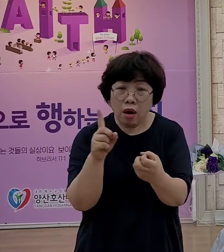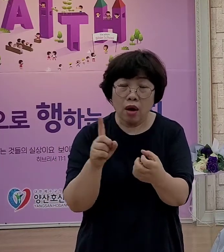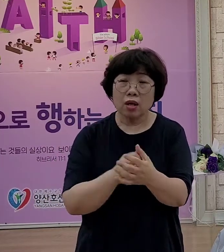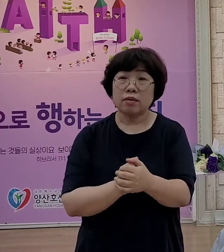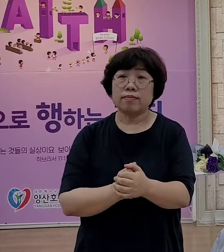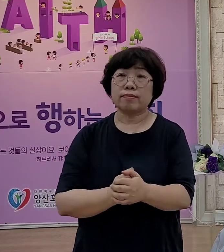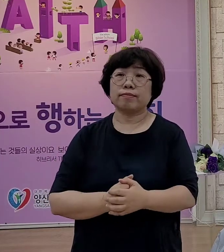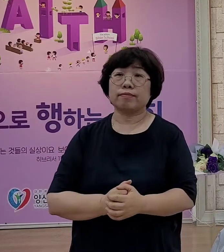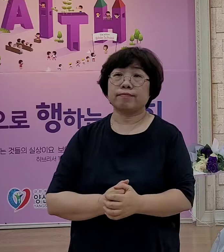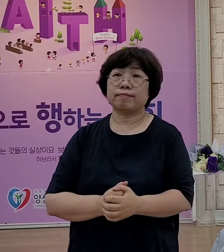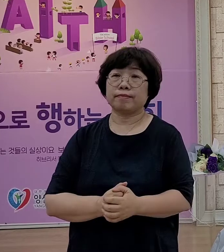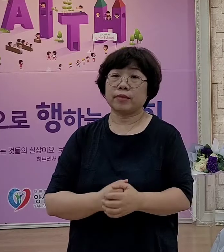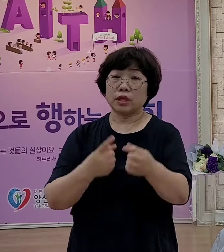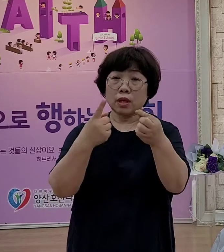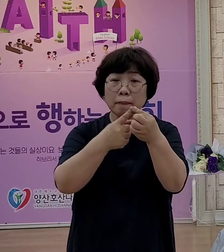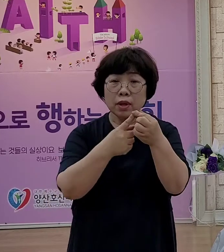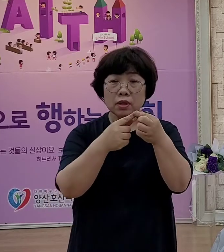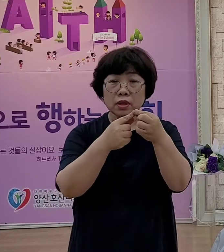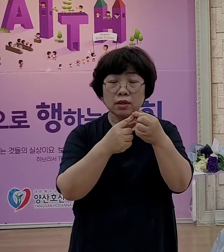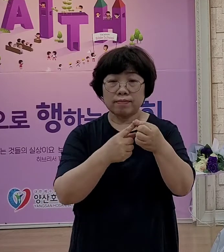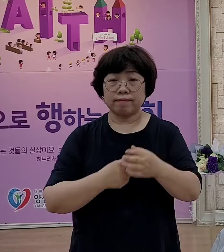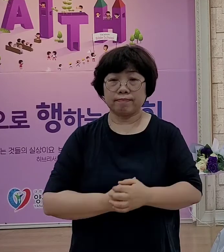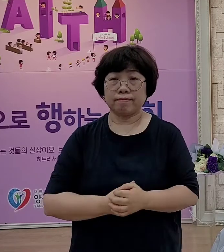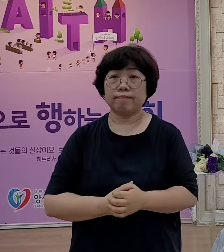좋은가? 첫 번째는요,